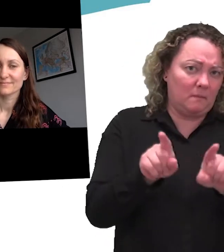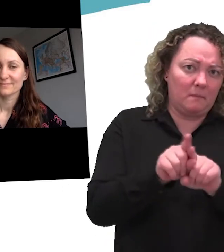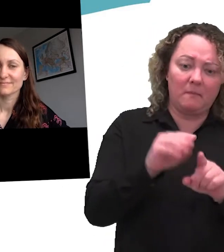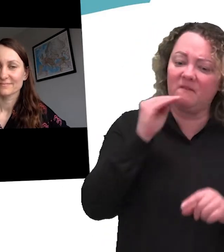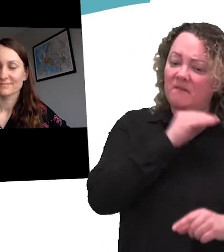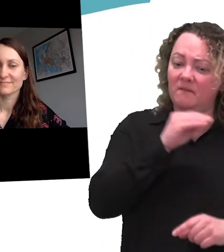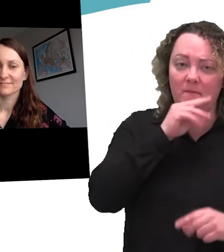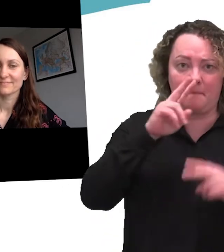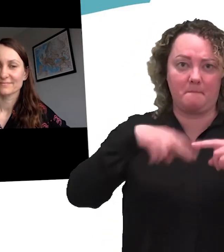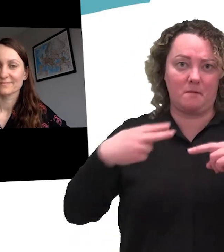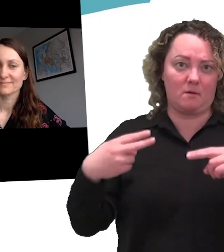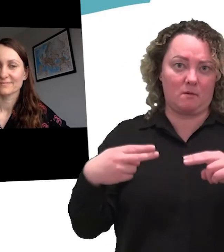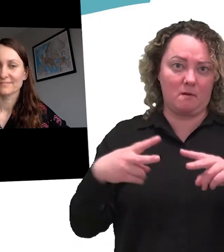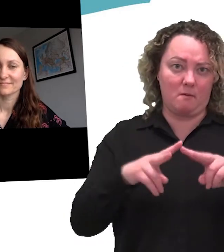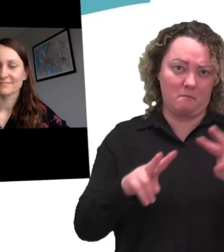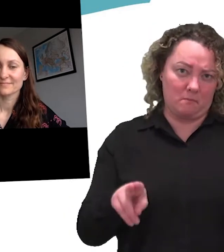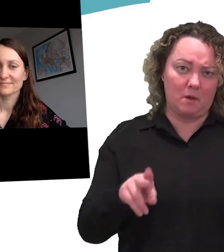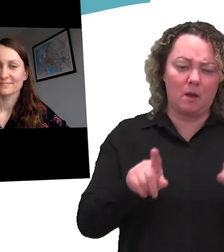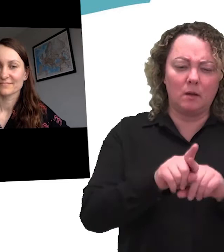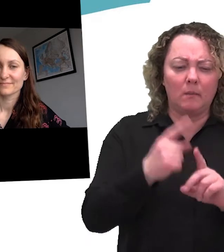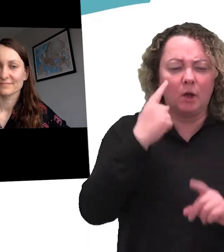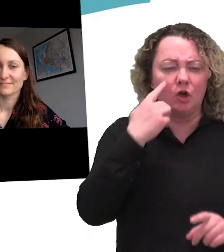išreikšto skonio.